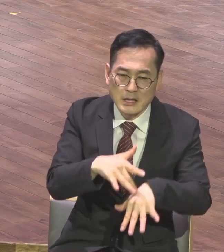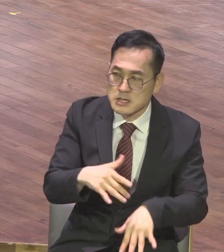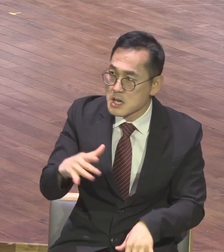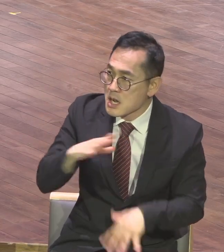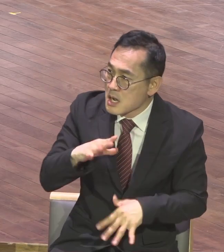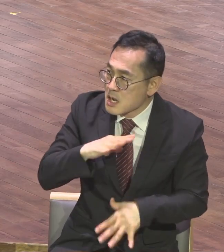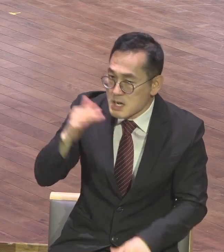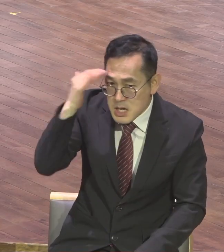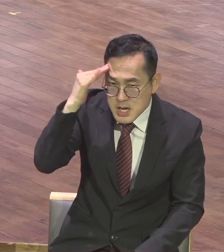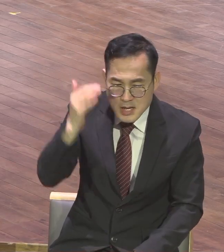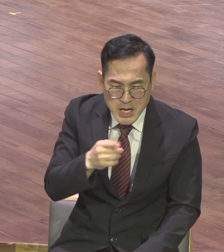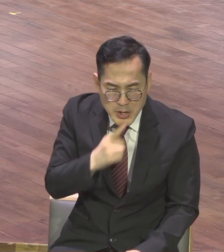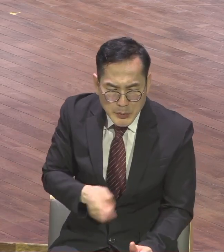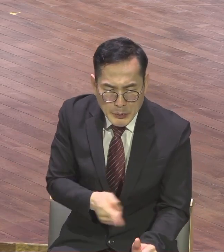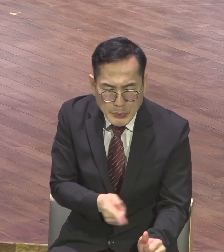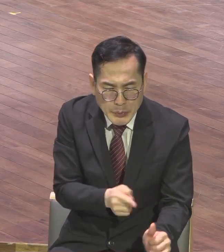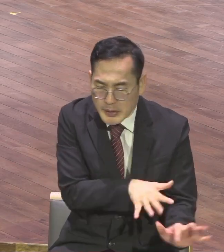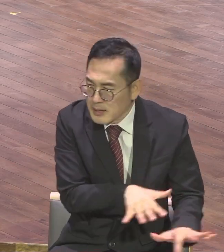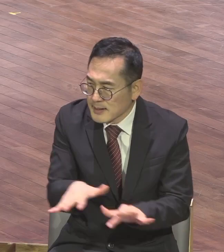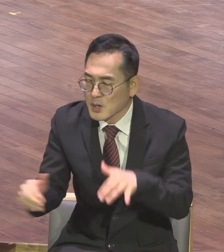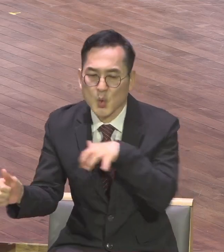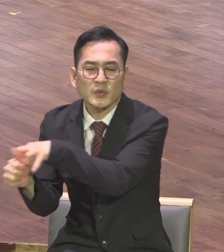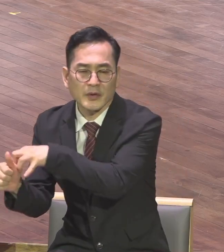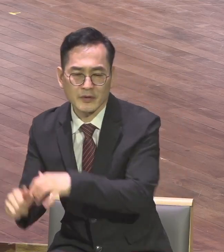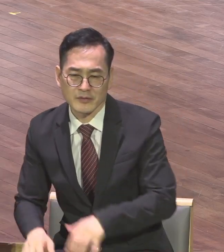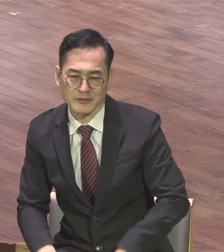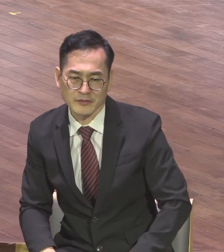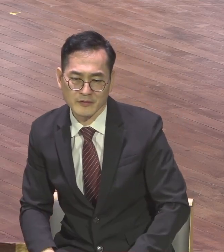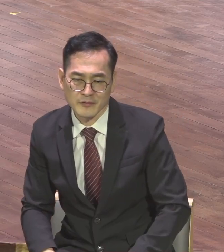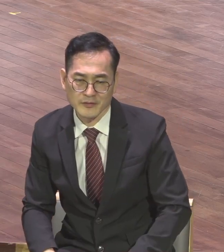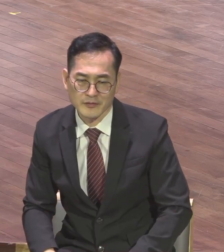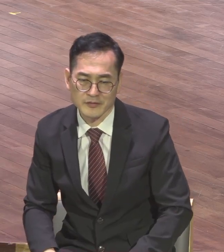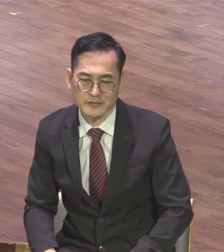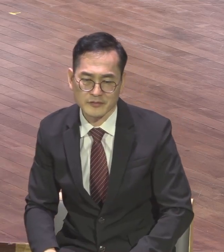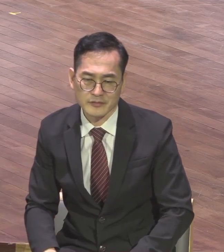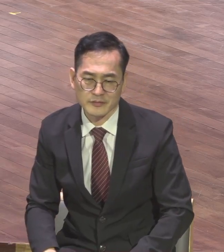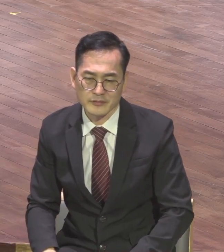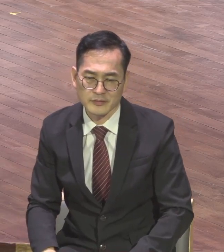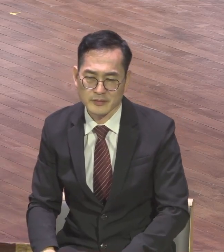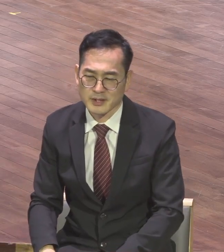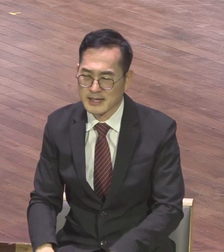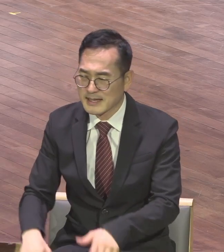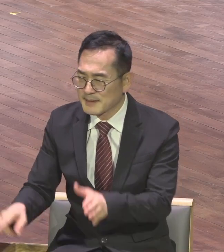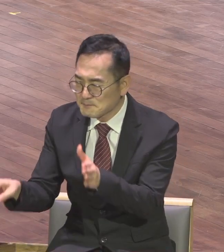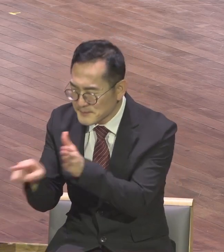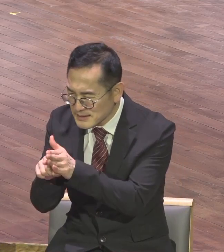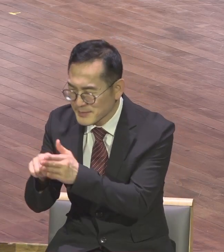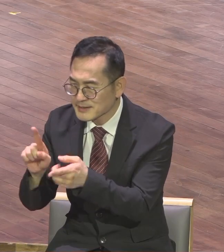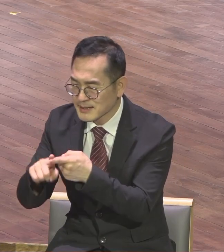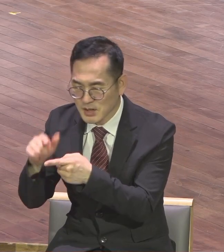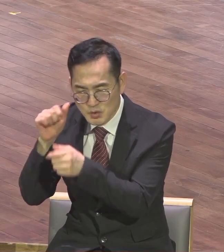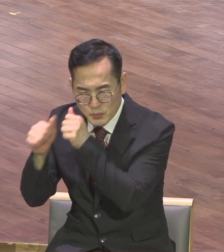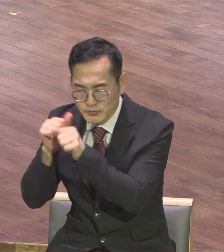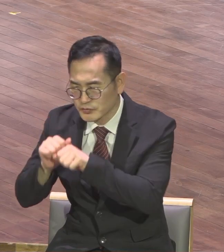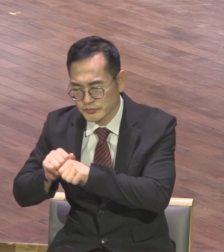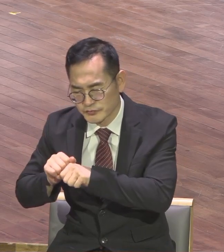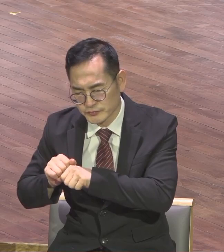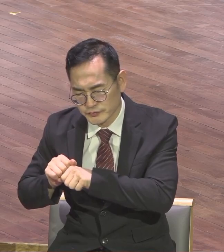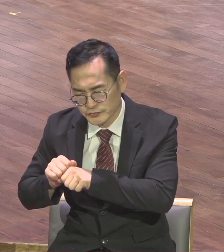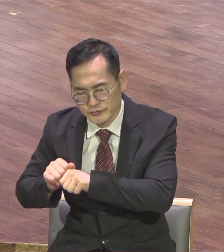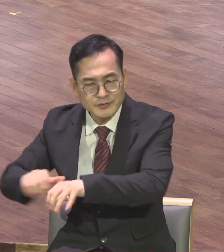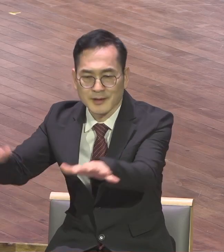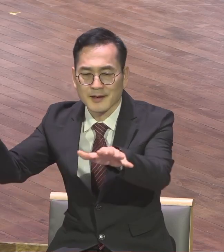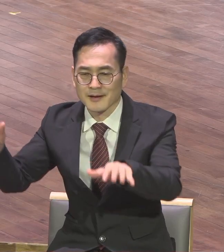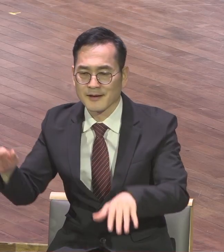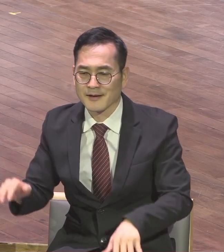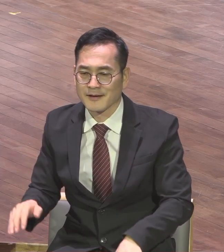대살로니카 전서 1장 8절에 믿음에 대한 소문이, 너희들 믿음에 대한 소문이 각 처에 퍼졌다.